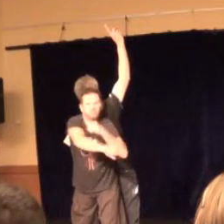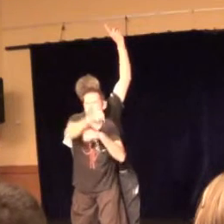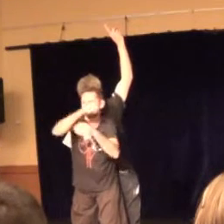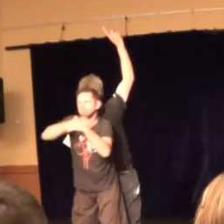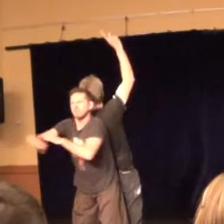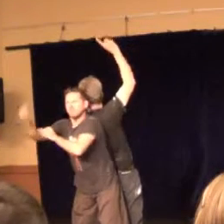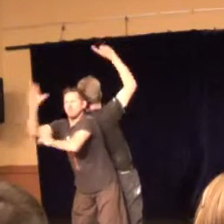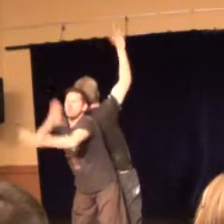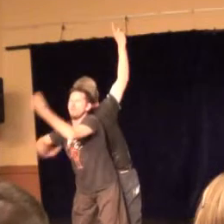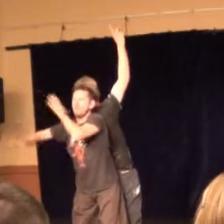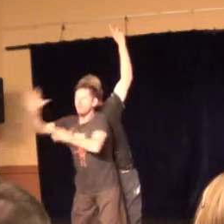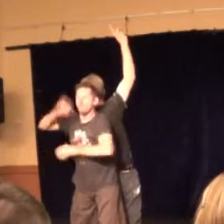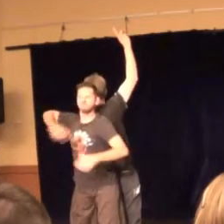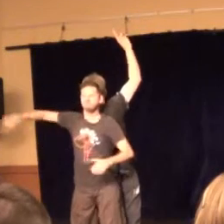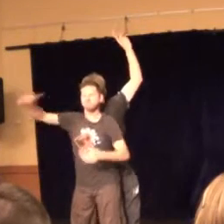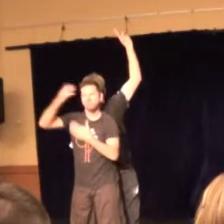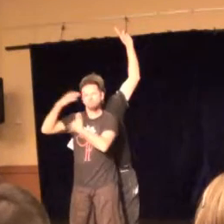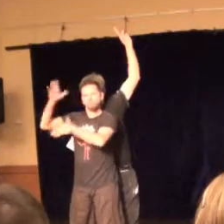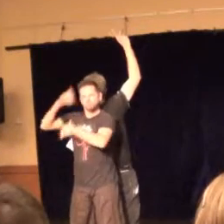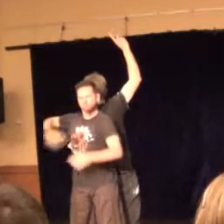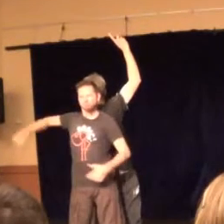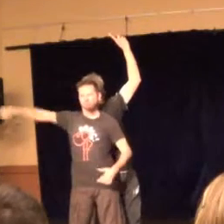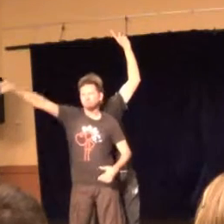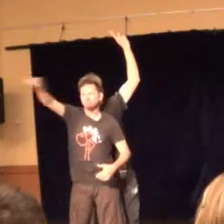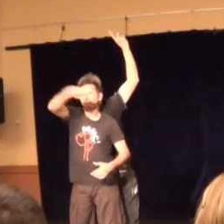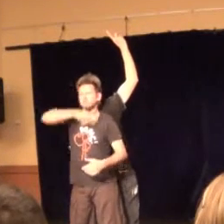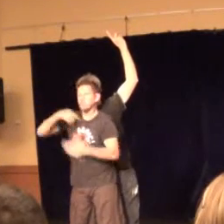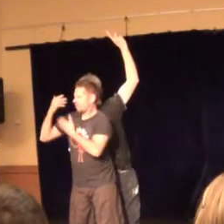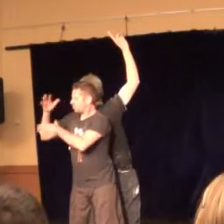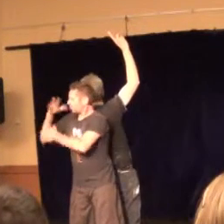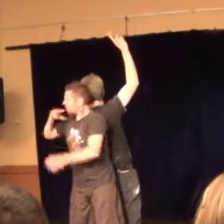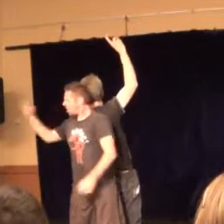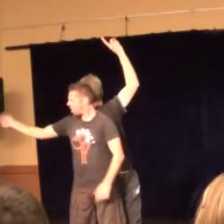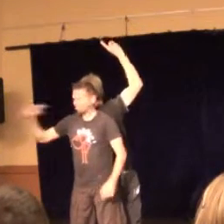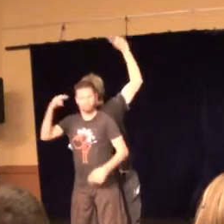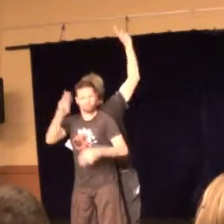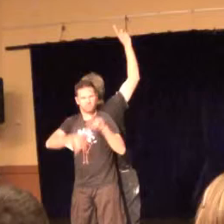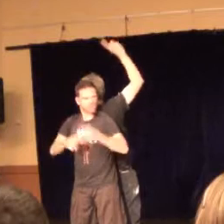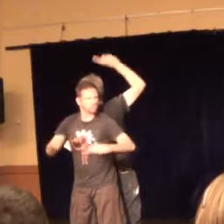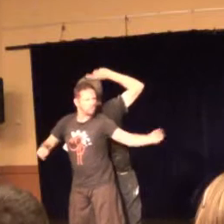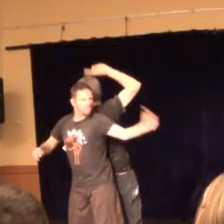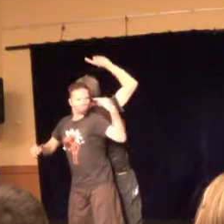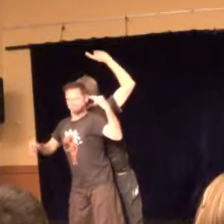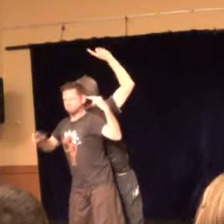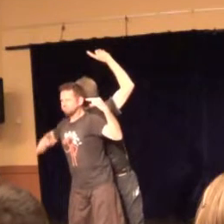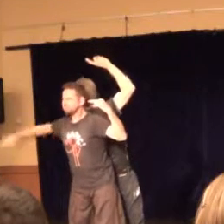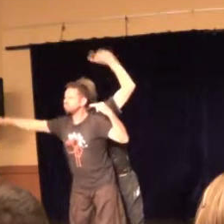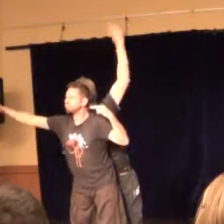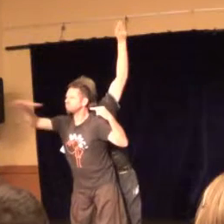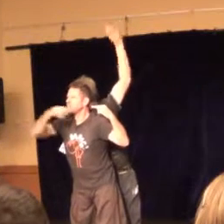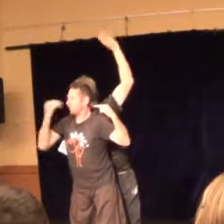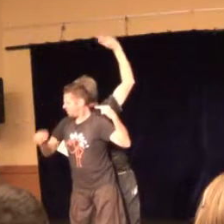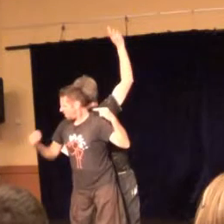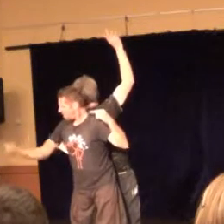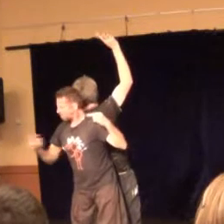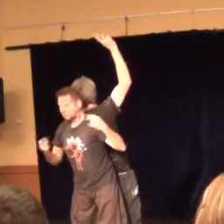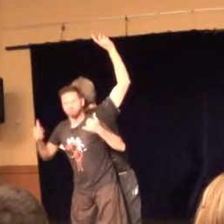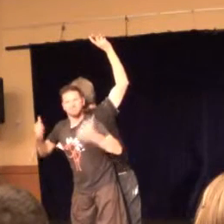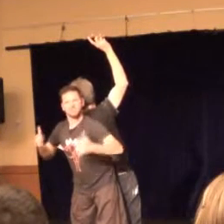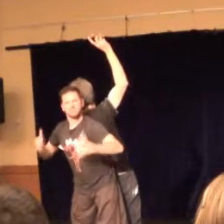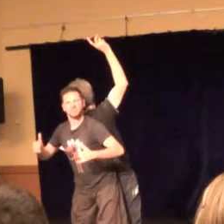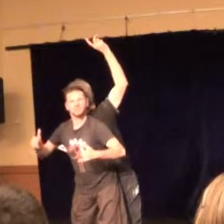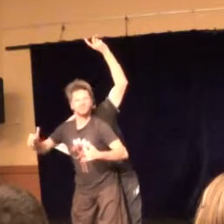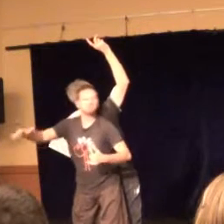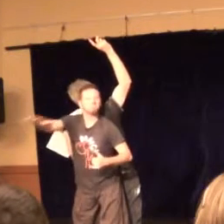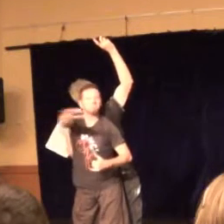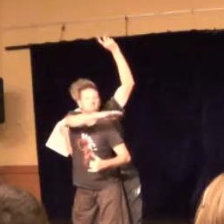Au début, nous étions des étrangers, puis les étrangers du village, puis les enfants sont d'ici, puis